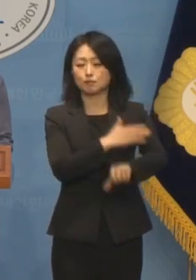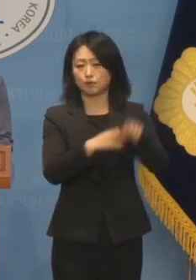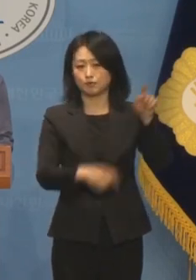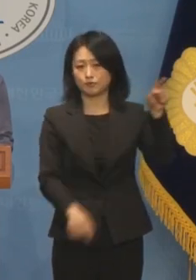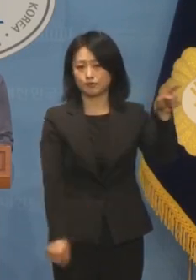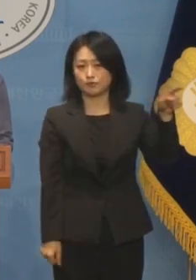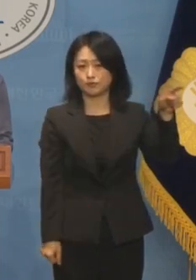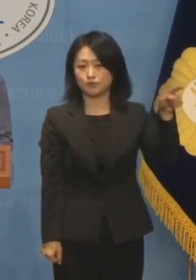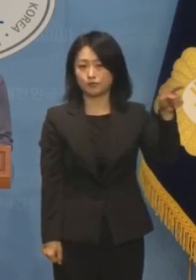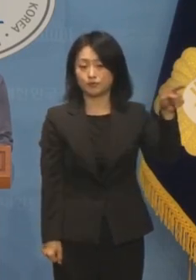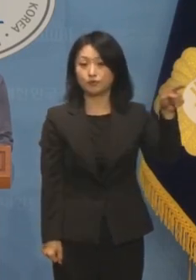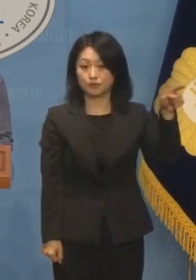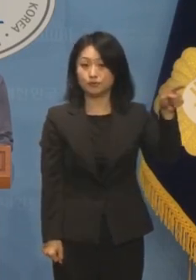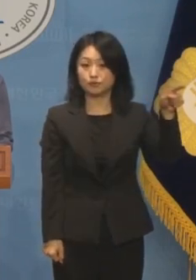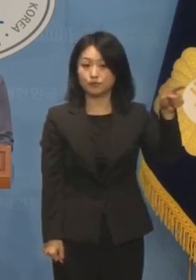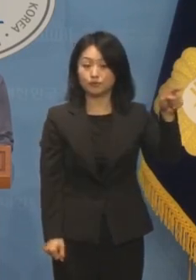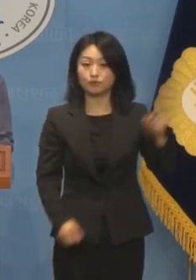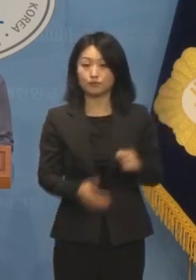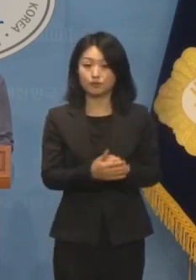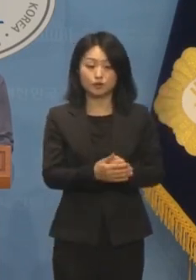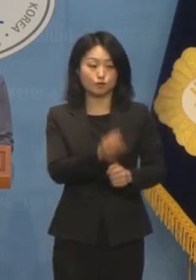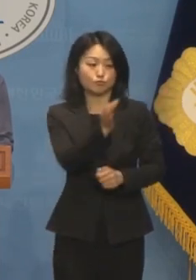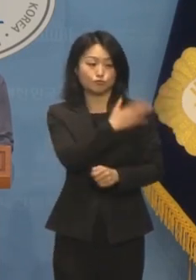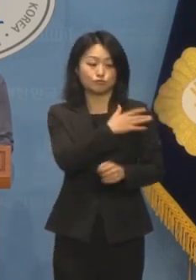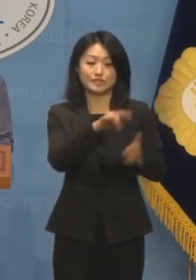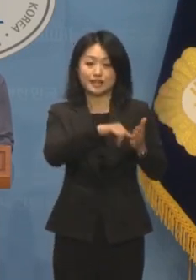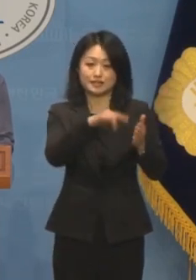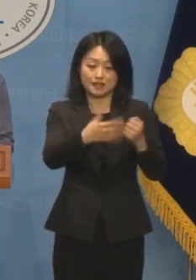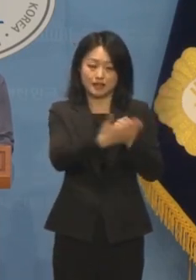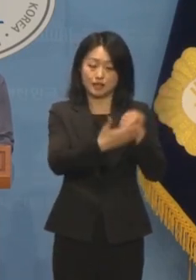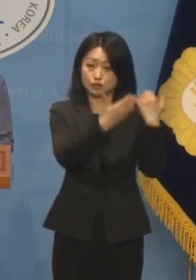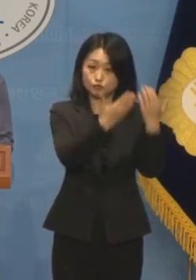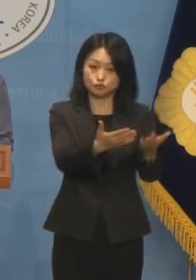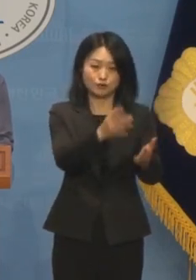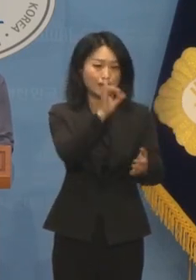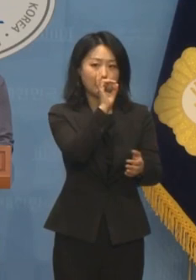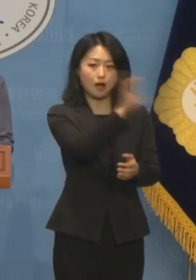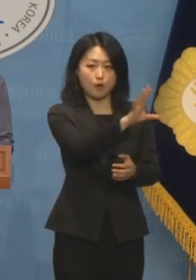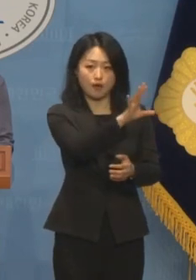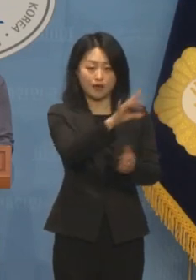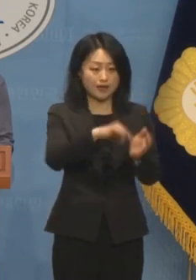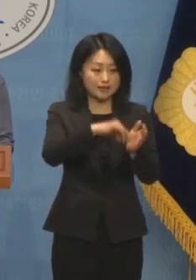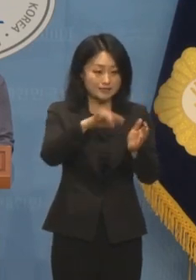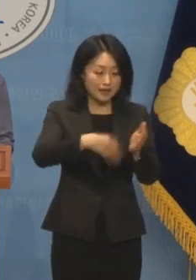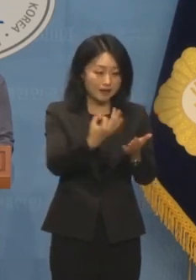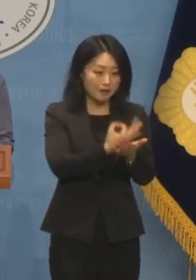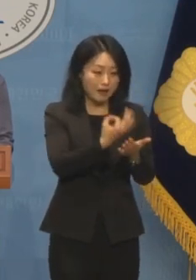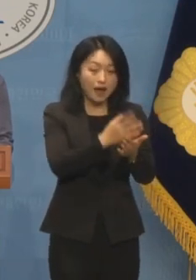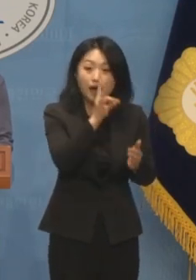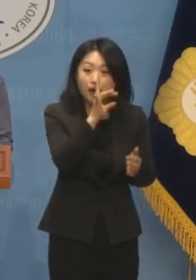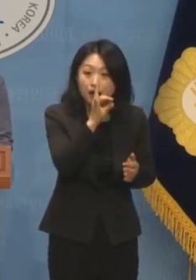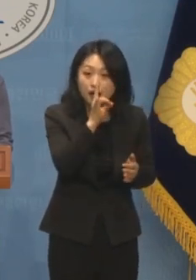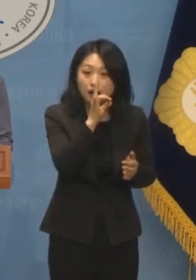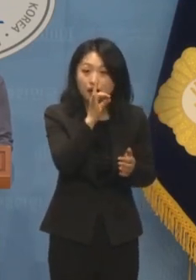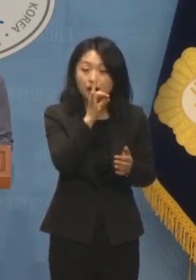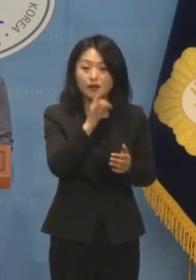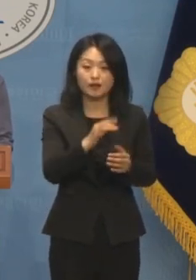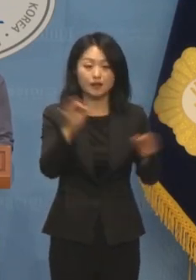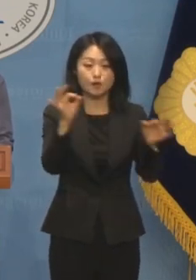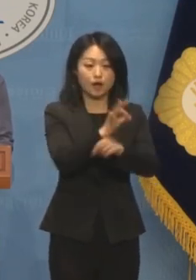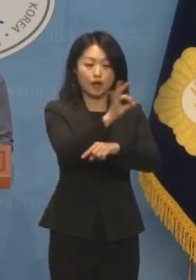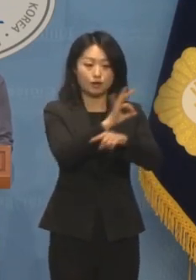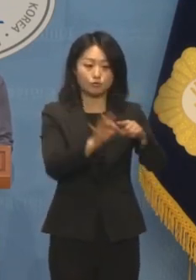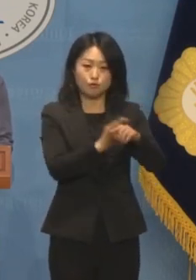했습니다. 노골적이고 집요한 부자 감세에 천문학적인 세수 펑크에 무능한